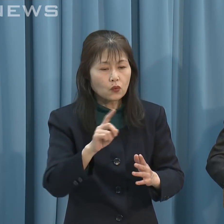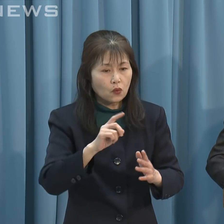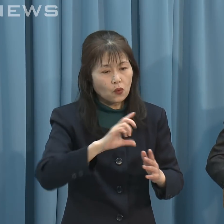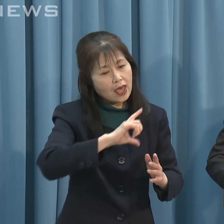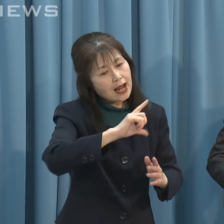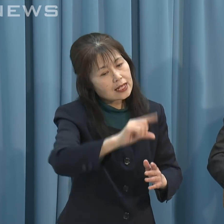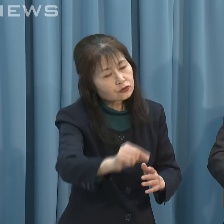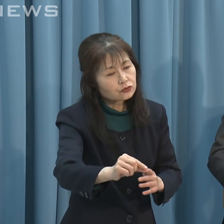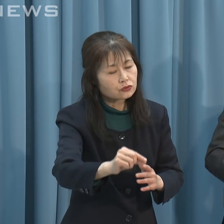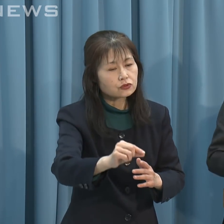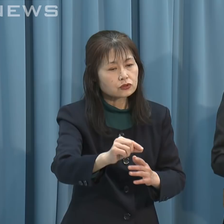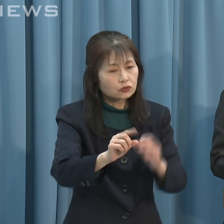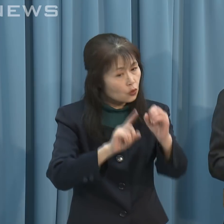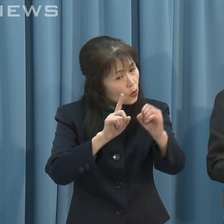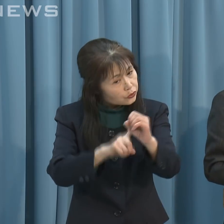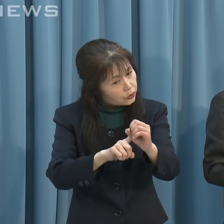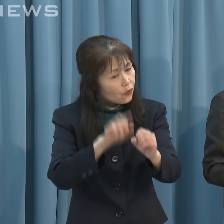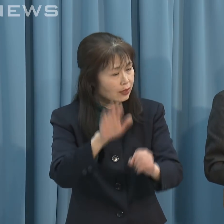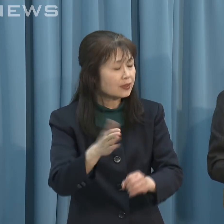とかがあれば。